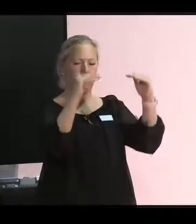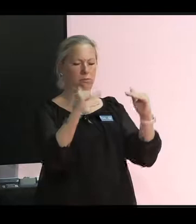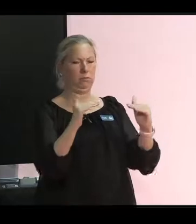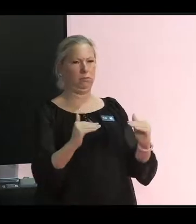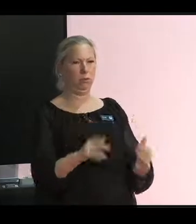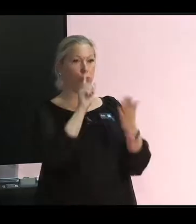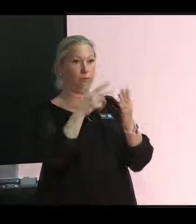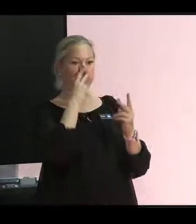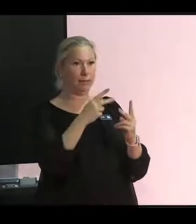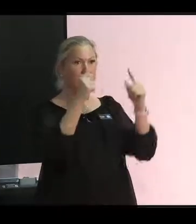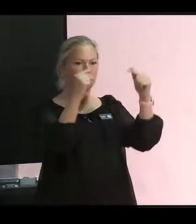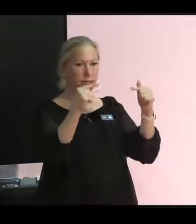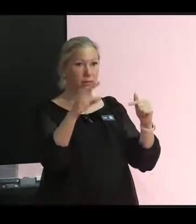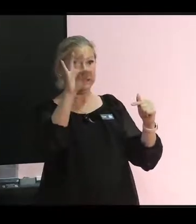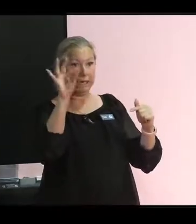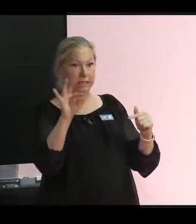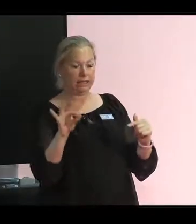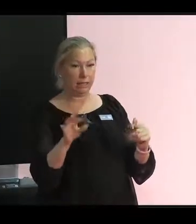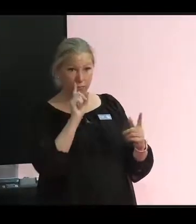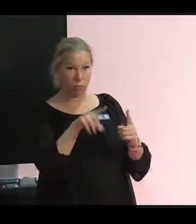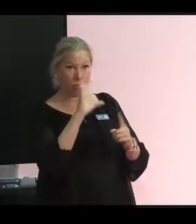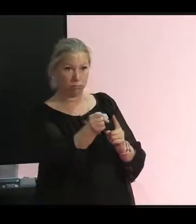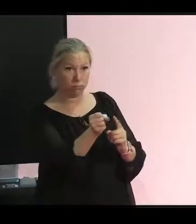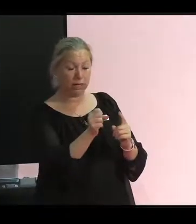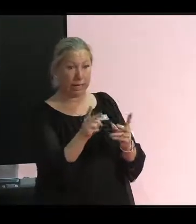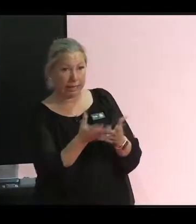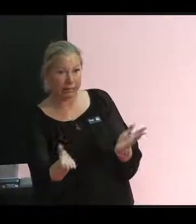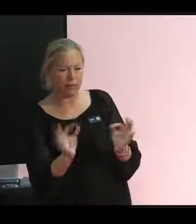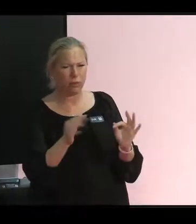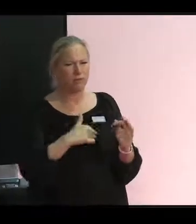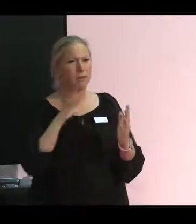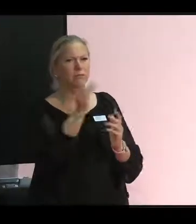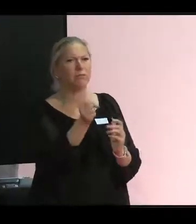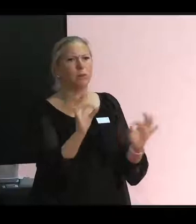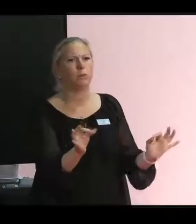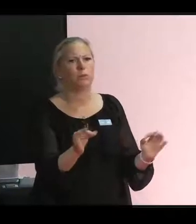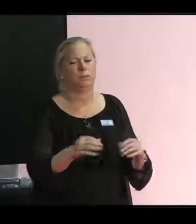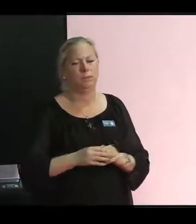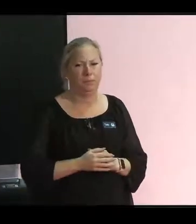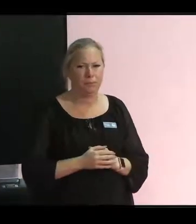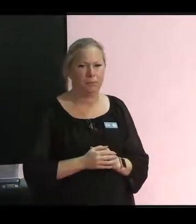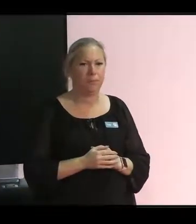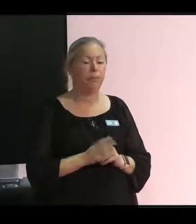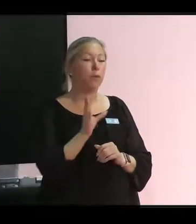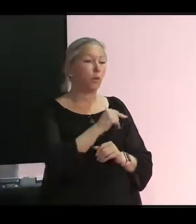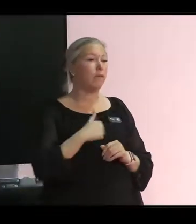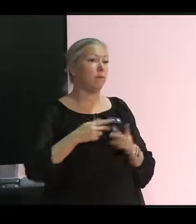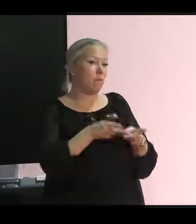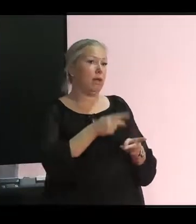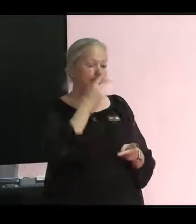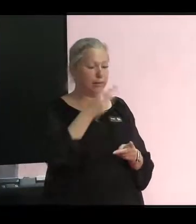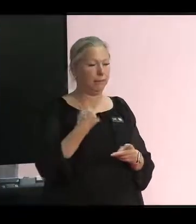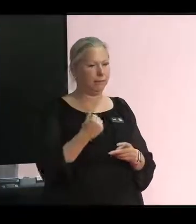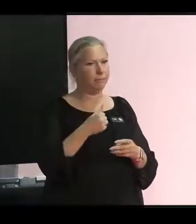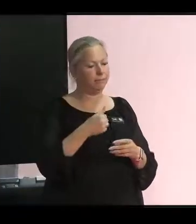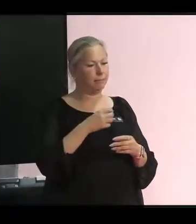när man når vi de här grupperna. Gör vi inte det, hur kan vi göra det? Och då ser vi gärna att man